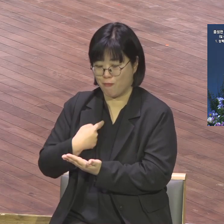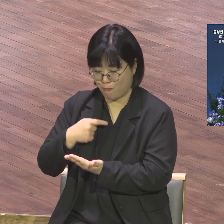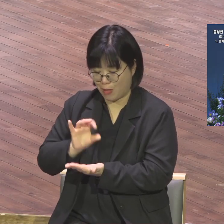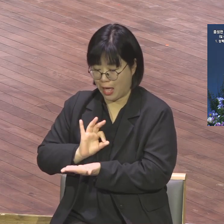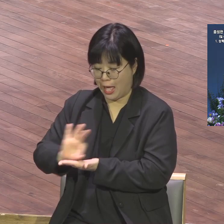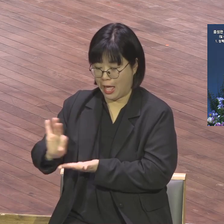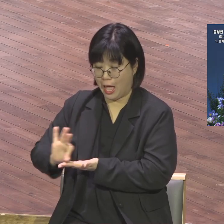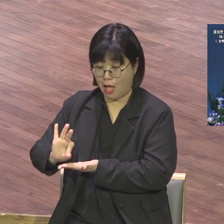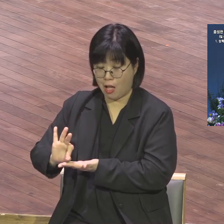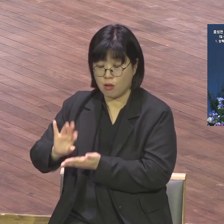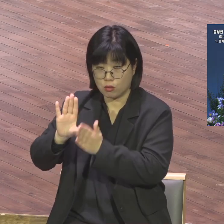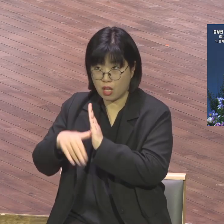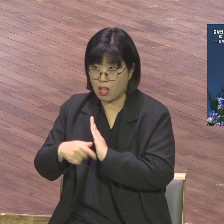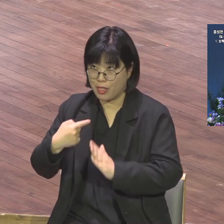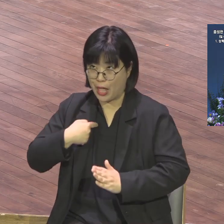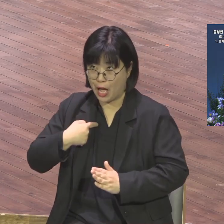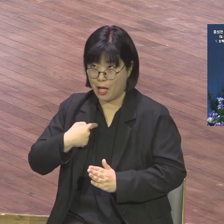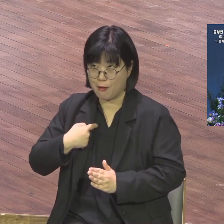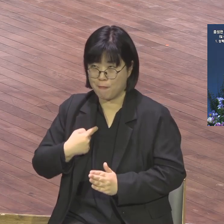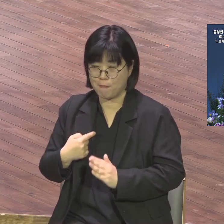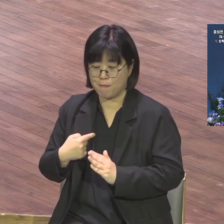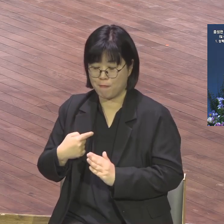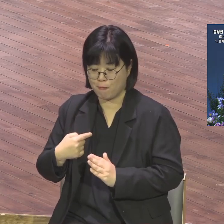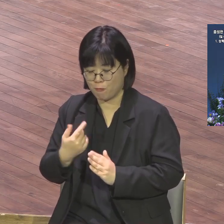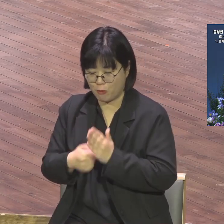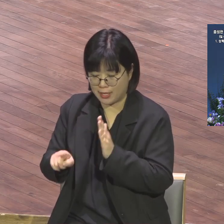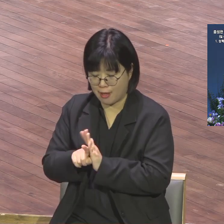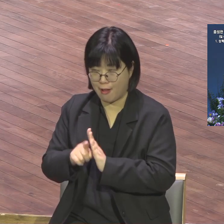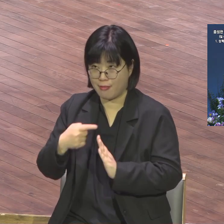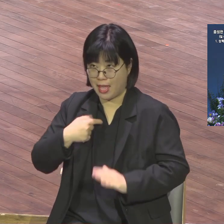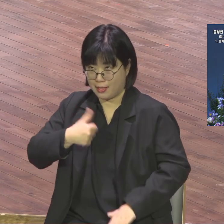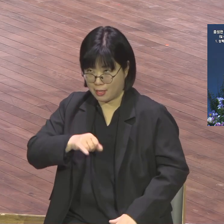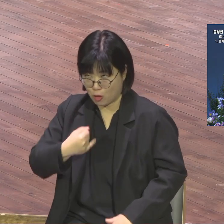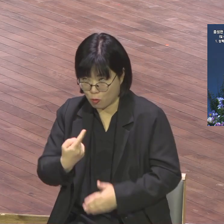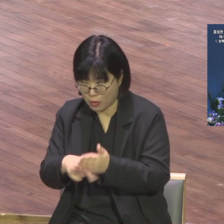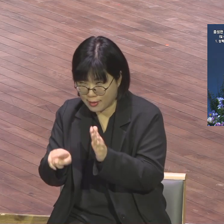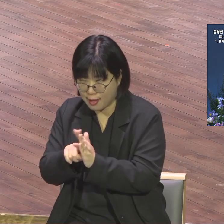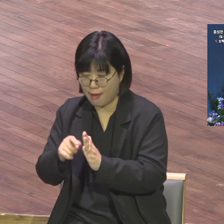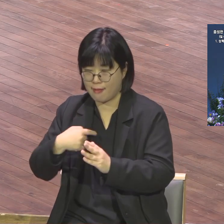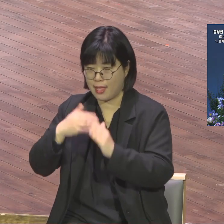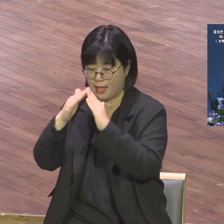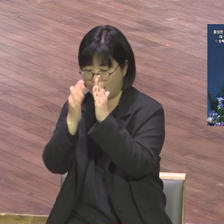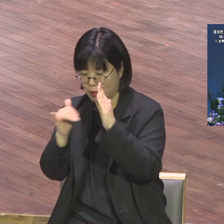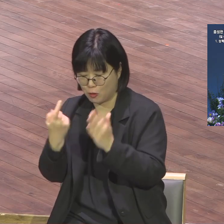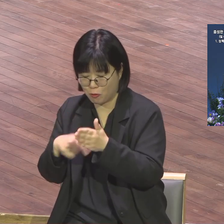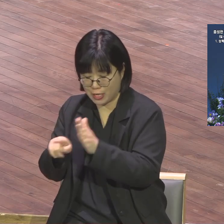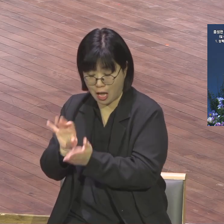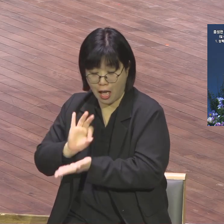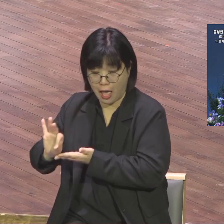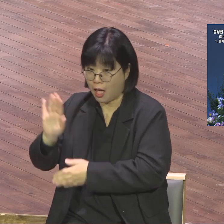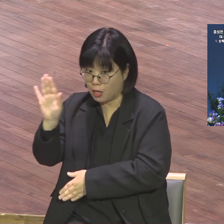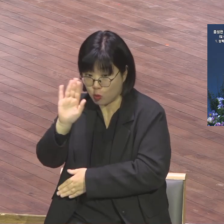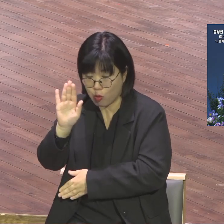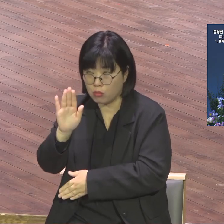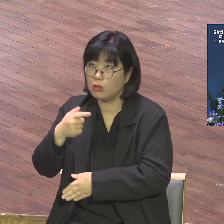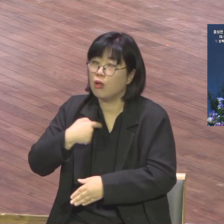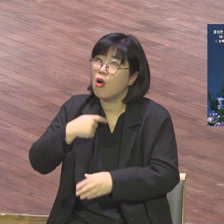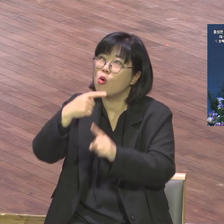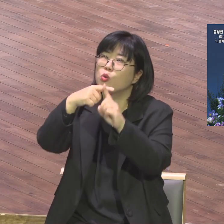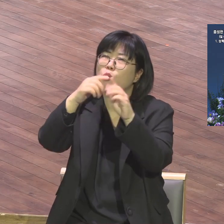드린다 이거 굉장히 성장한 믿음이에요 믿음이 성장하지